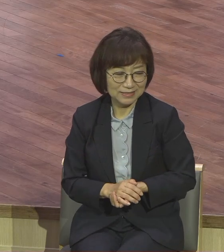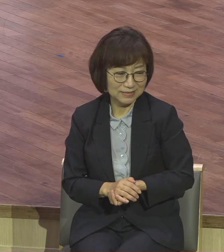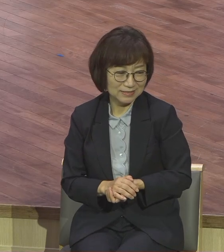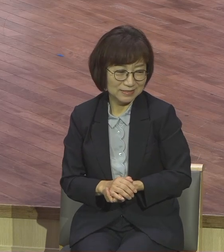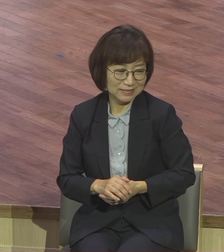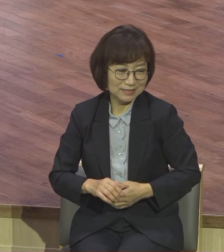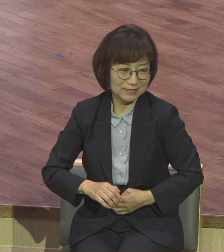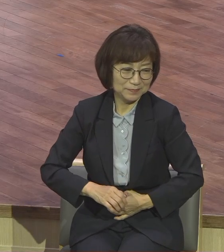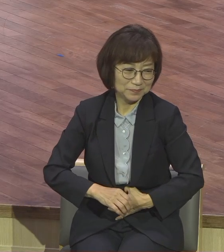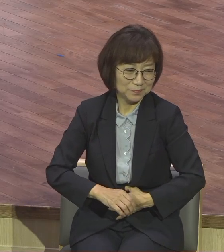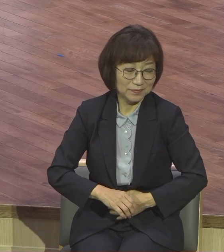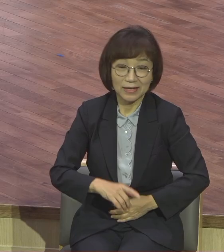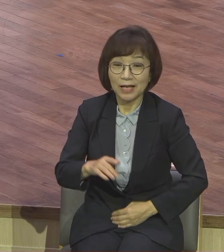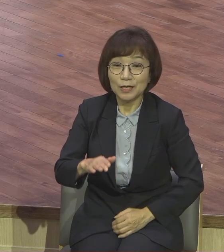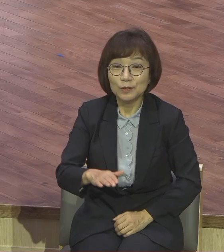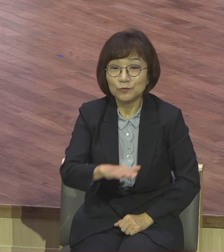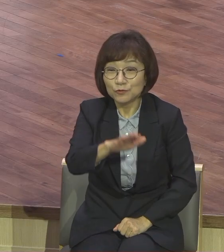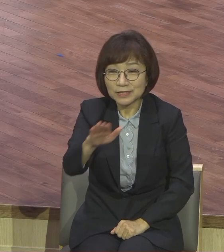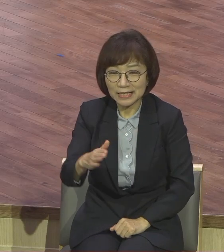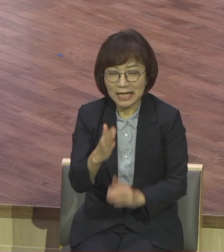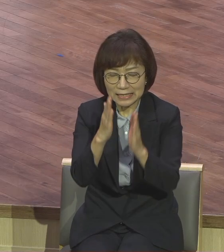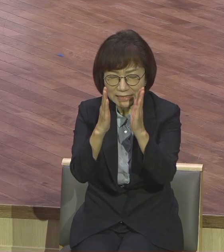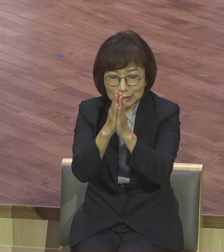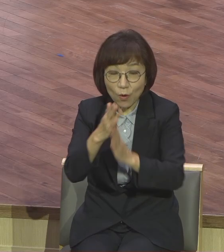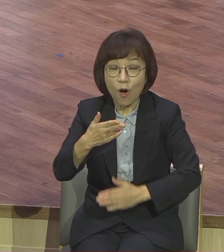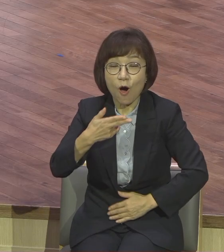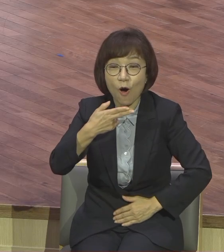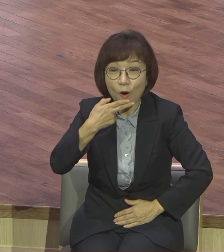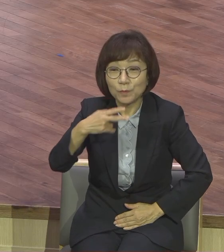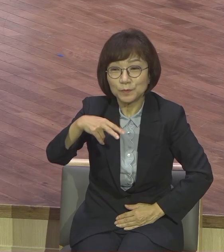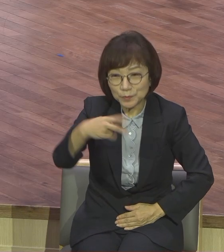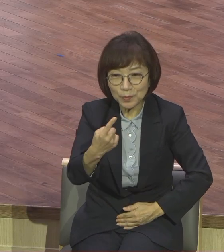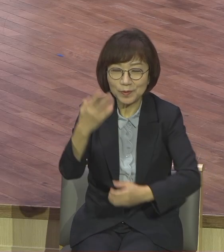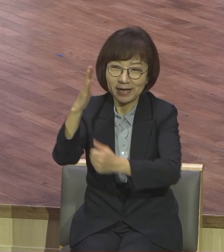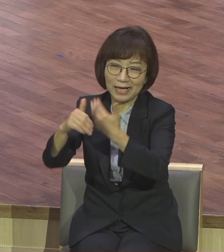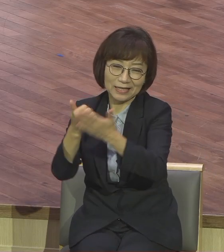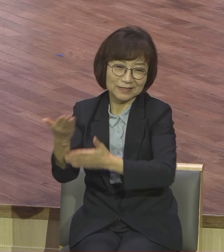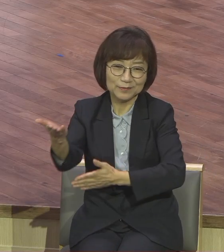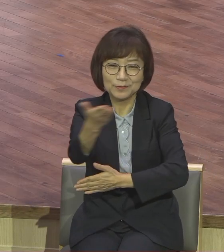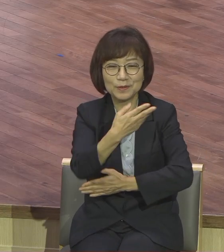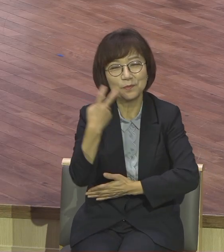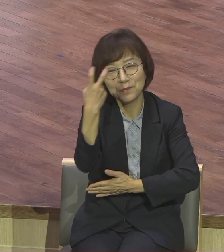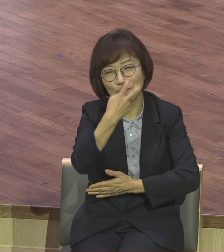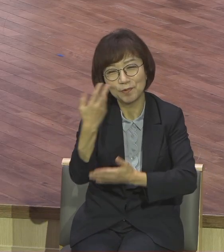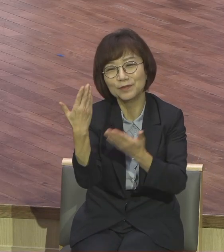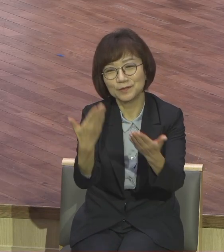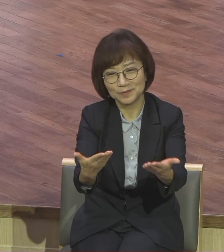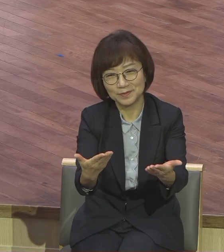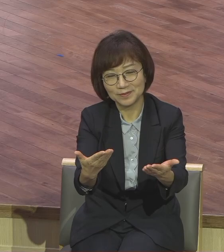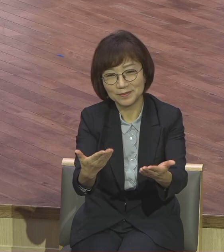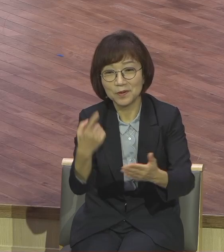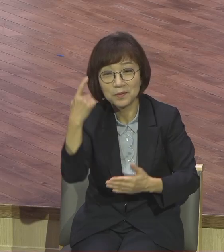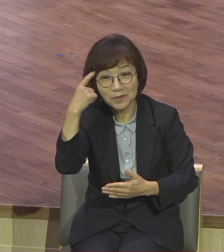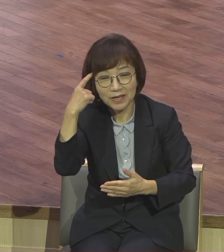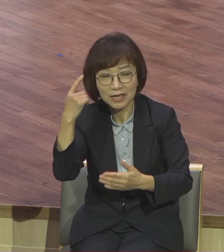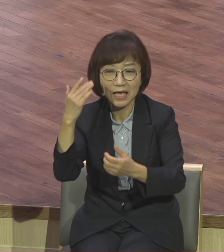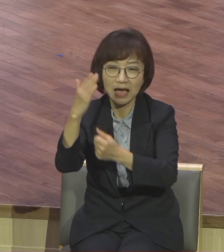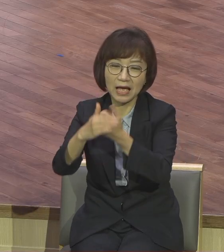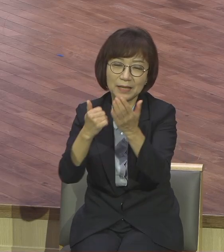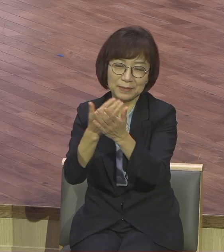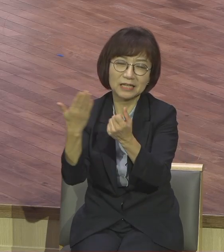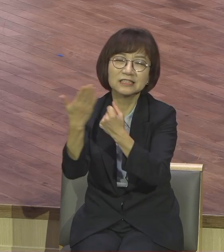사실 기도 안 해도 하나님은 여러분을 보호하십니다. 그걸 뭐라 그래요? 하나님의